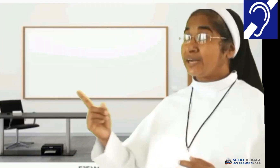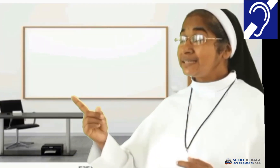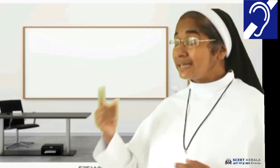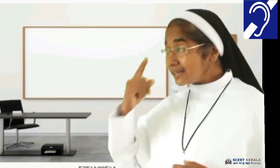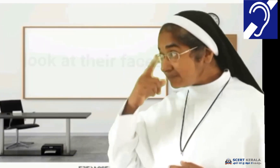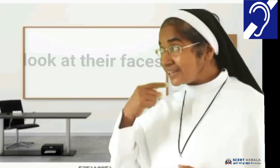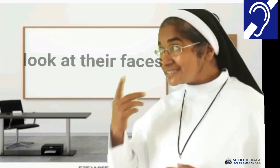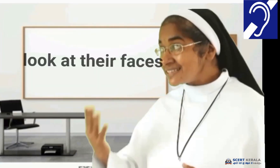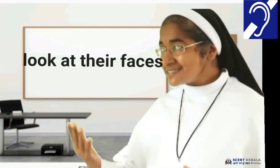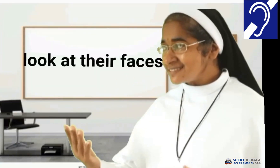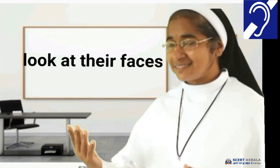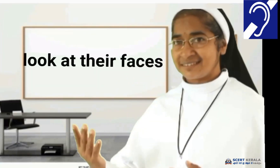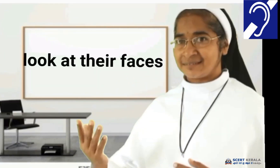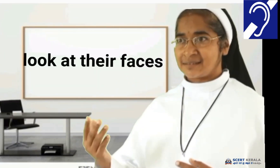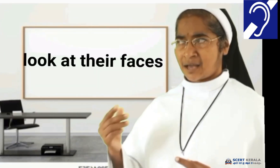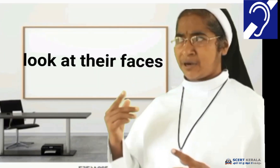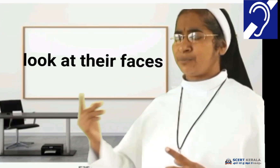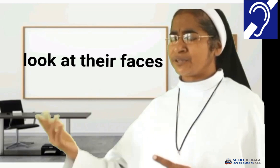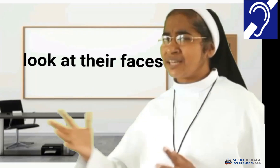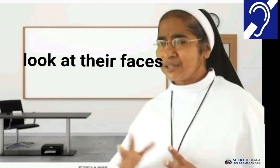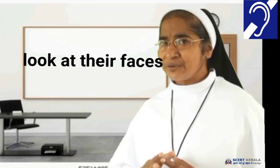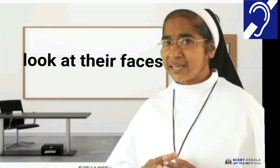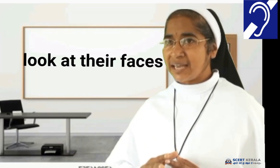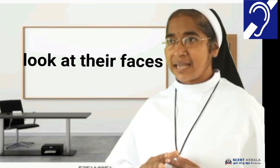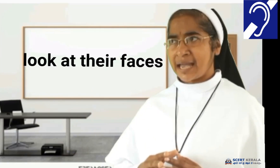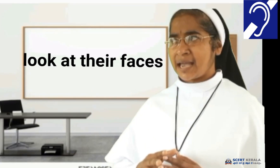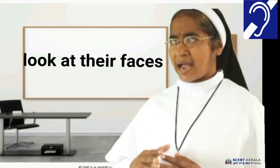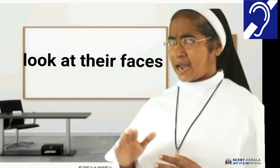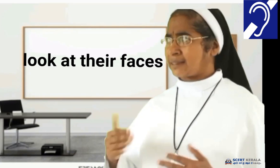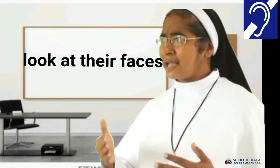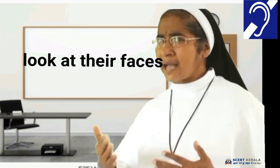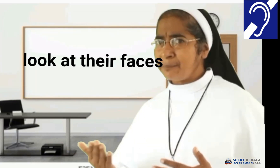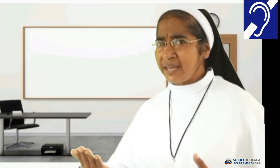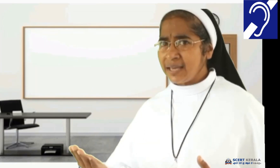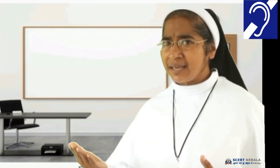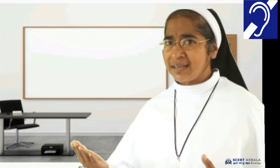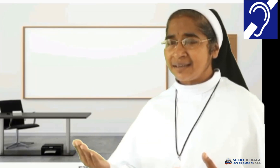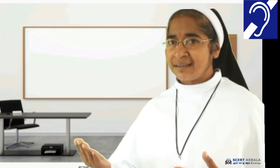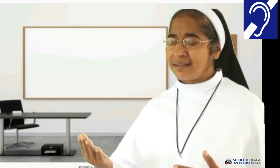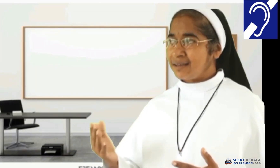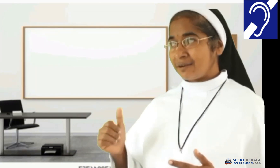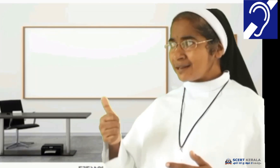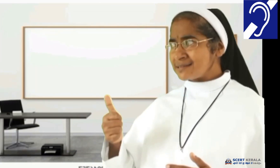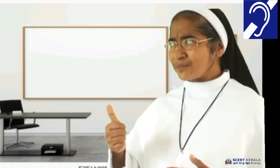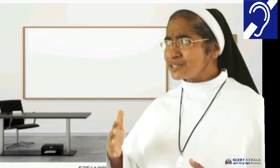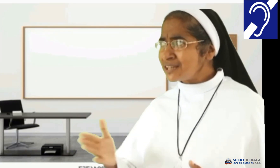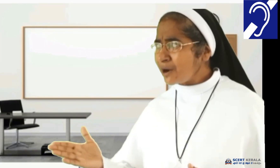Look at their faces. അവരുടെ മുഖത്തേക്ക് നോക്കിയേ. Are they happy? നല്ല സന്തോഷത്തിലാണോ?